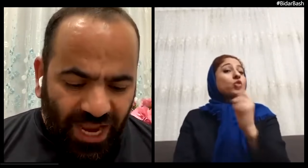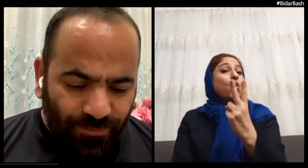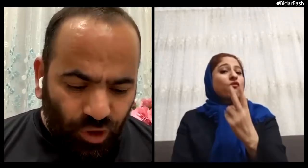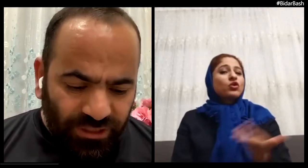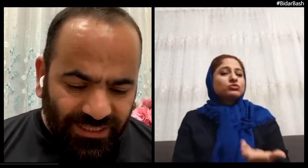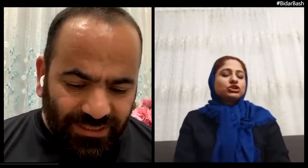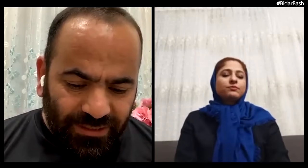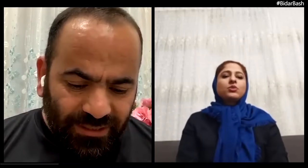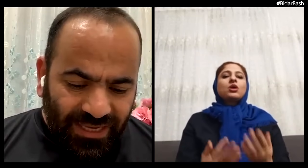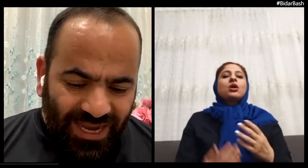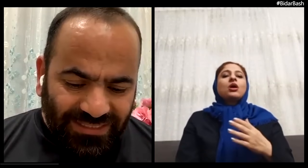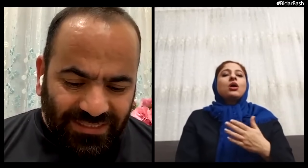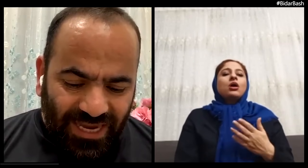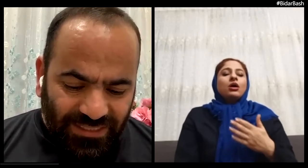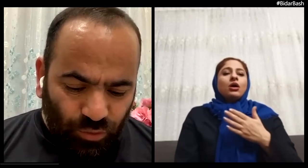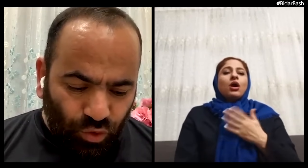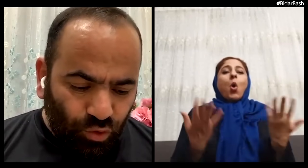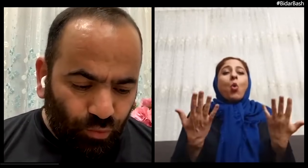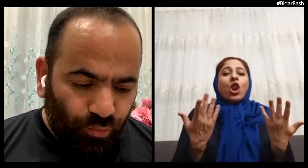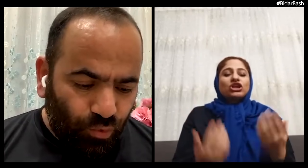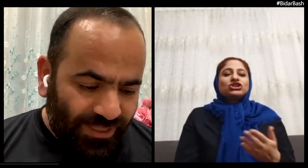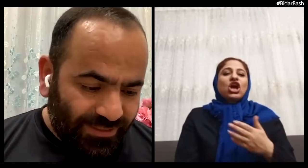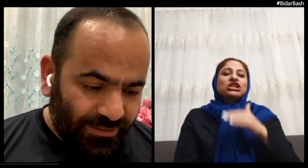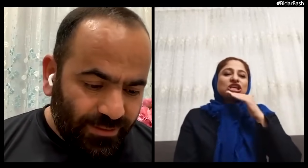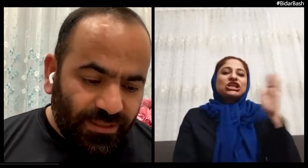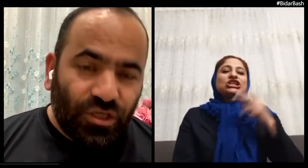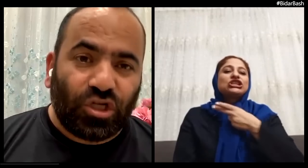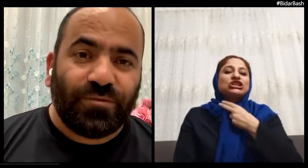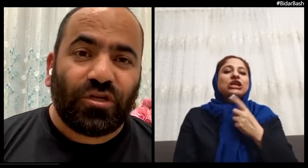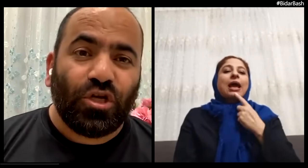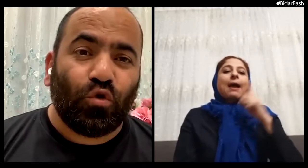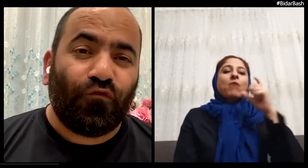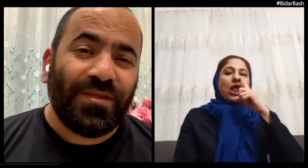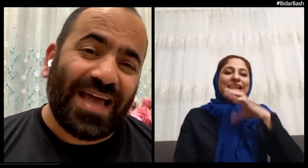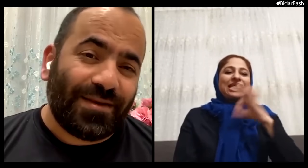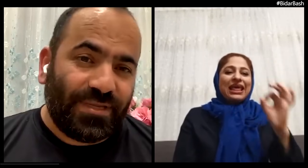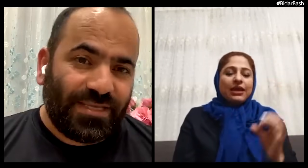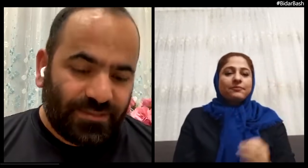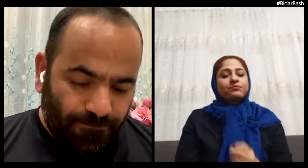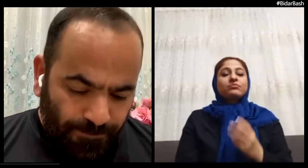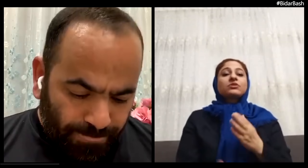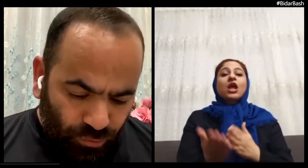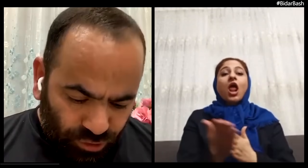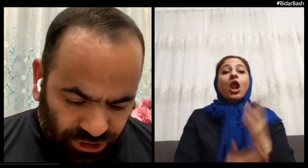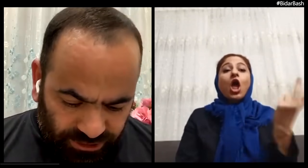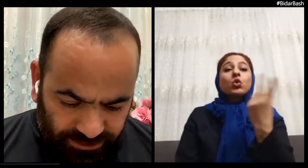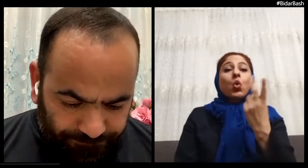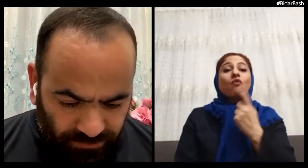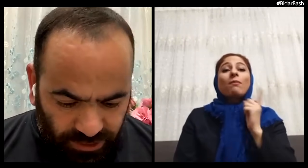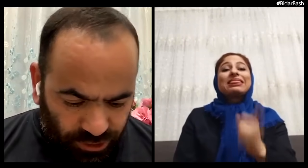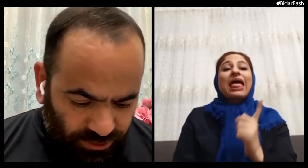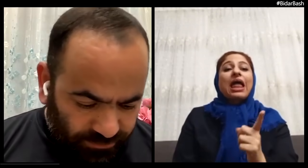مناجات شعبانیه حضرت علی اونو خوب اومده، راجب راه دوم تربیت. اون